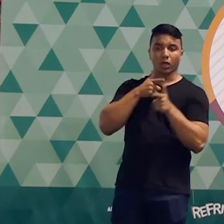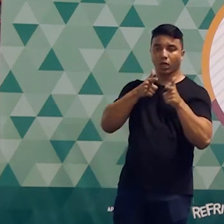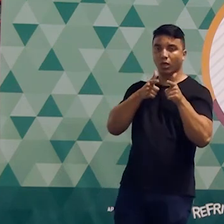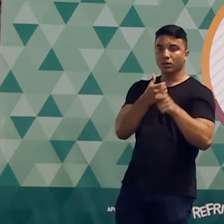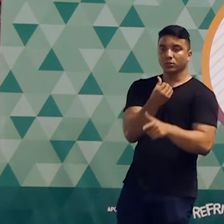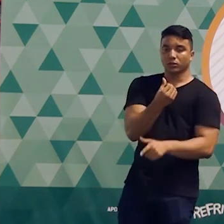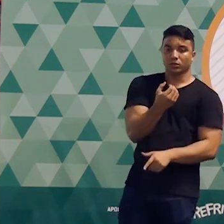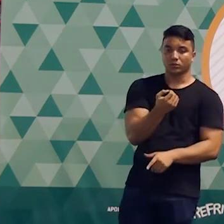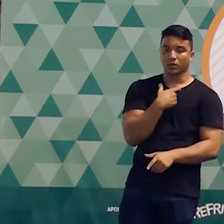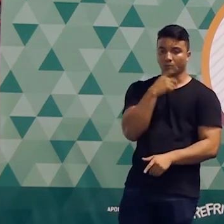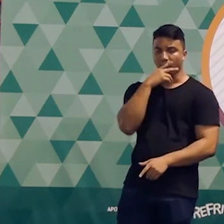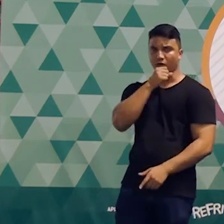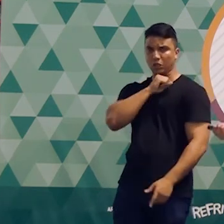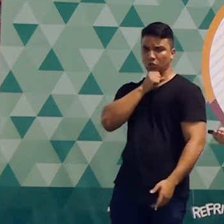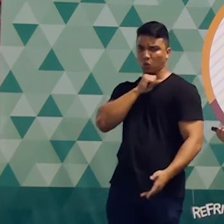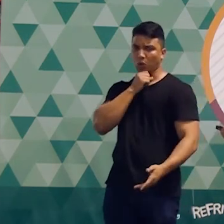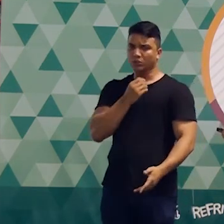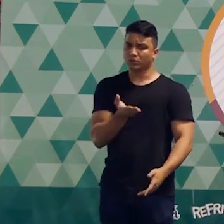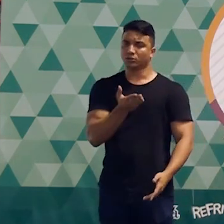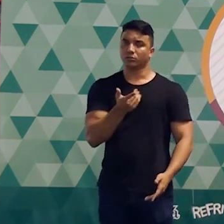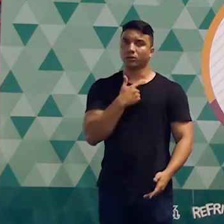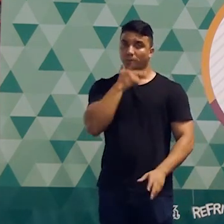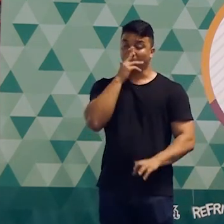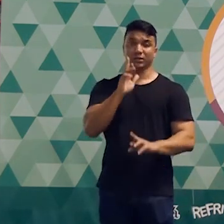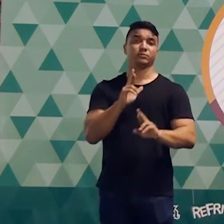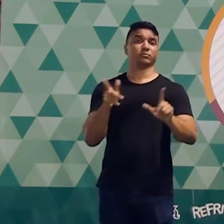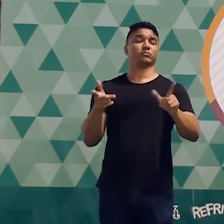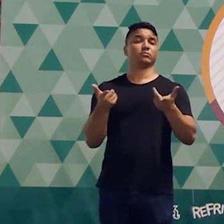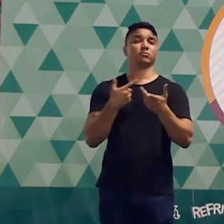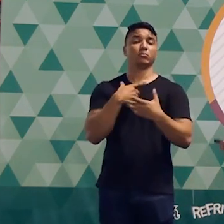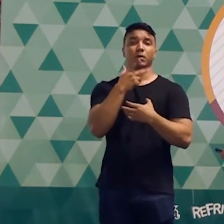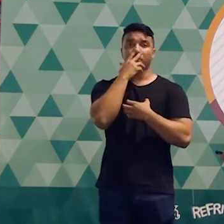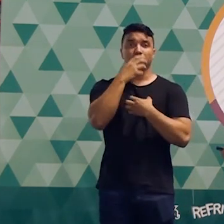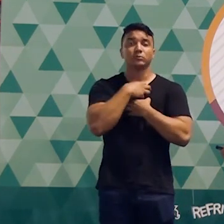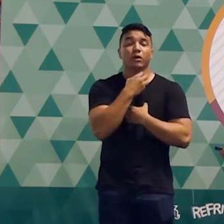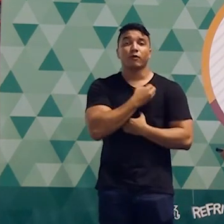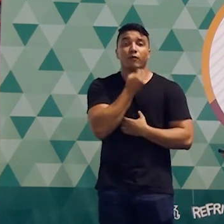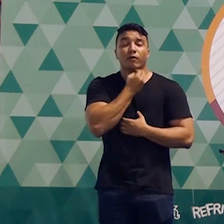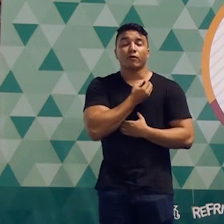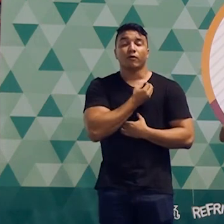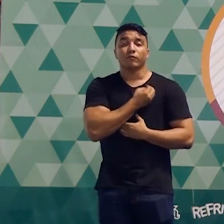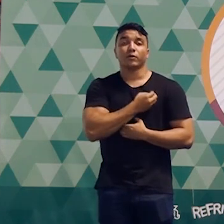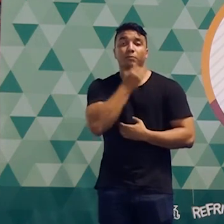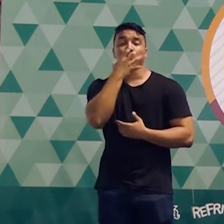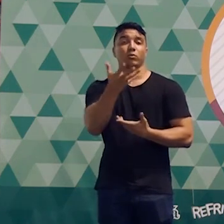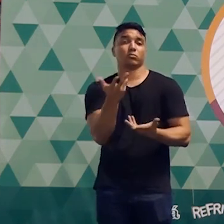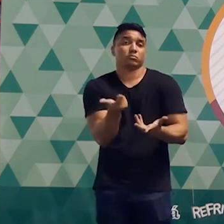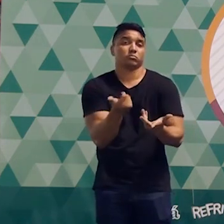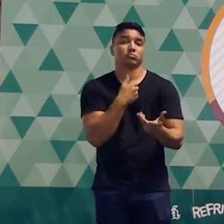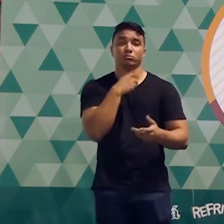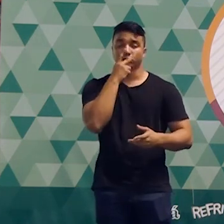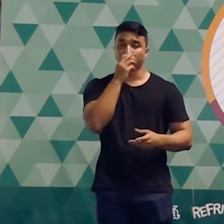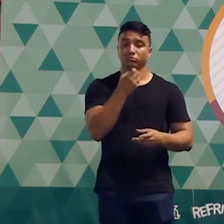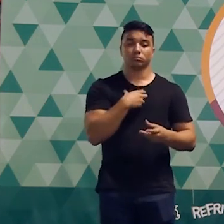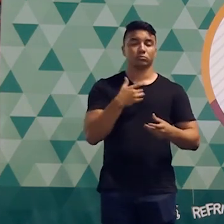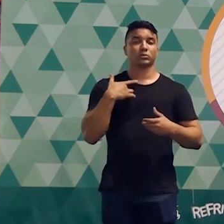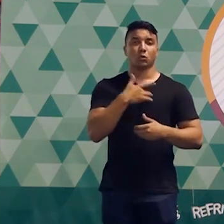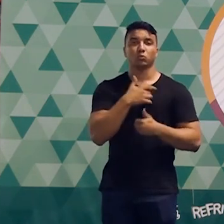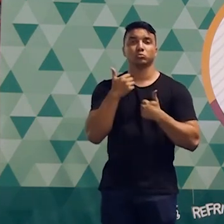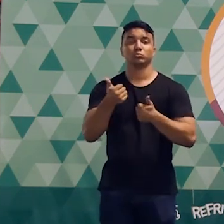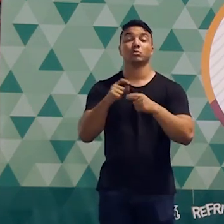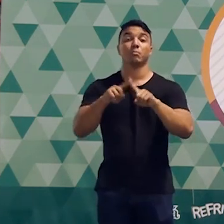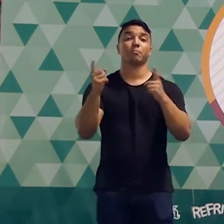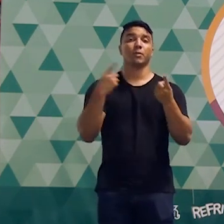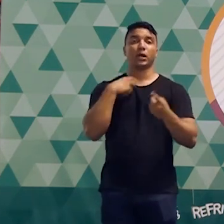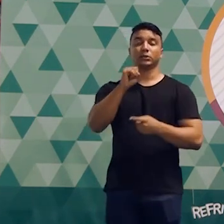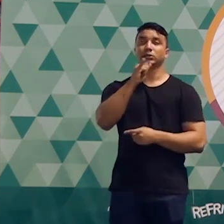de 60 anos de idosa fica um negócio até meio esquisito, porque as pessoas estão vendo muito bem. 60 anos, normalmente as pessoas estão muito bem. Agora,